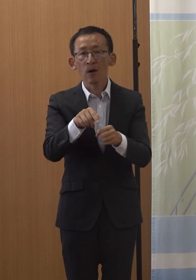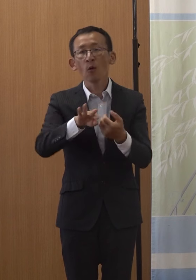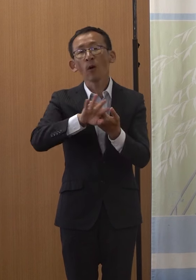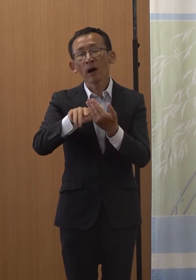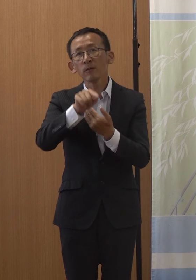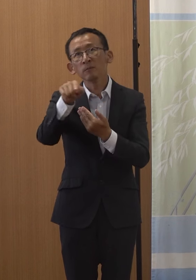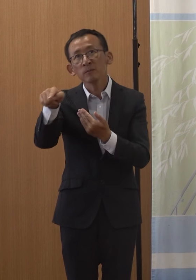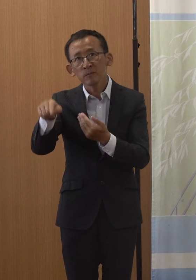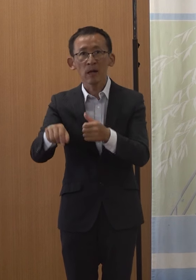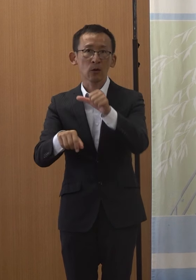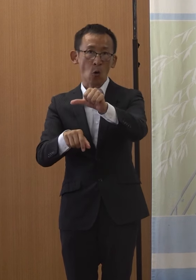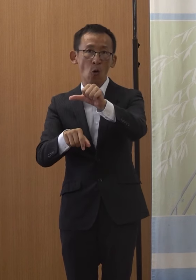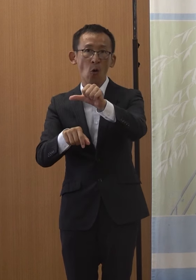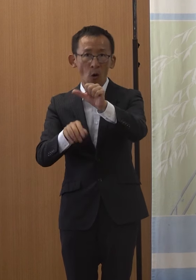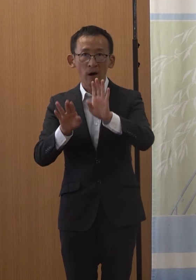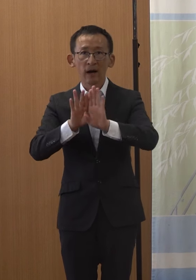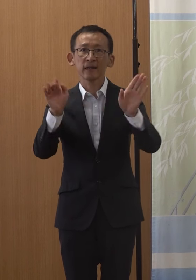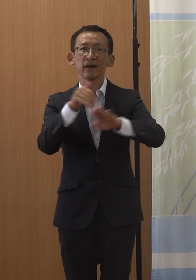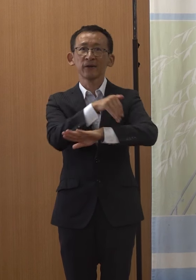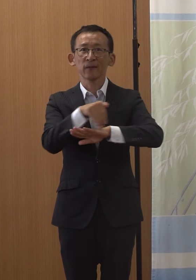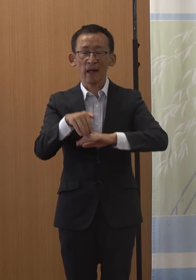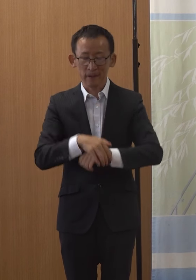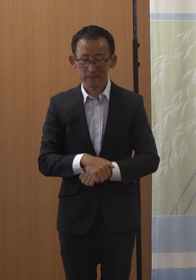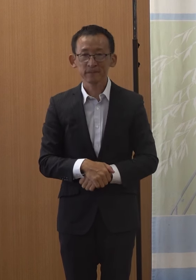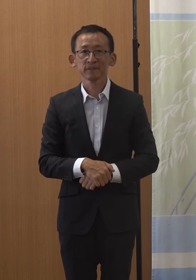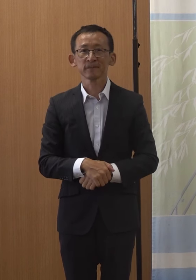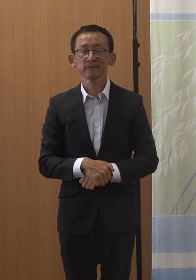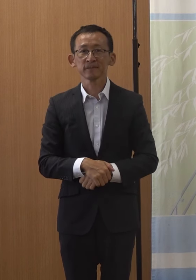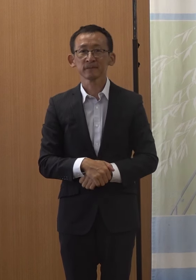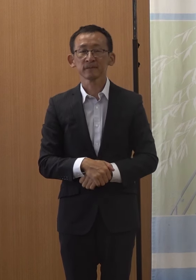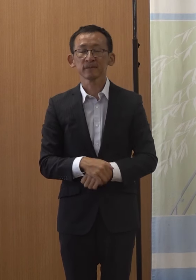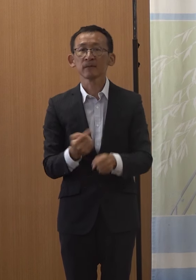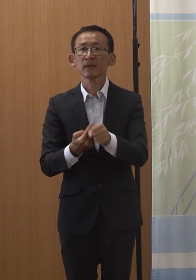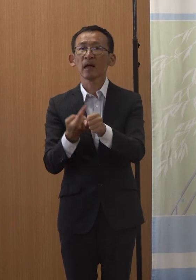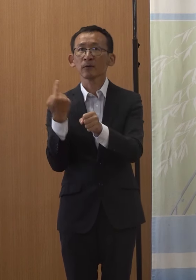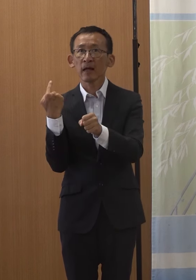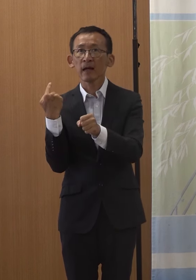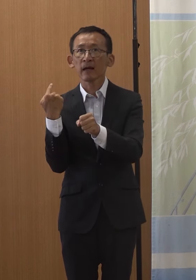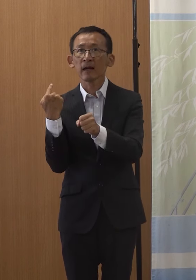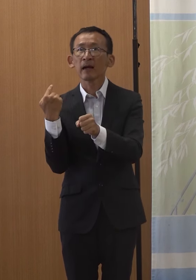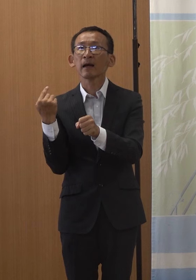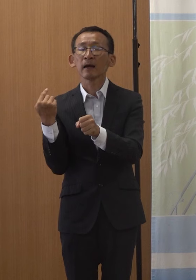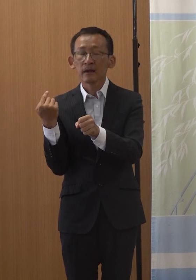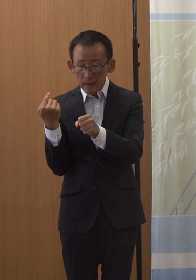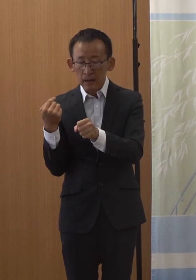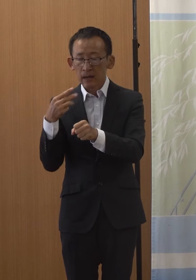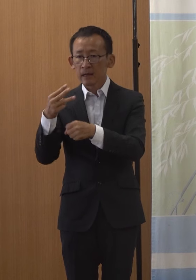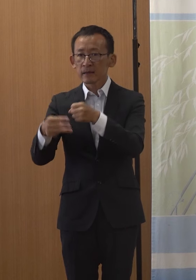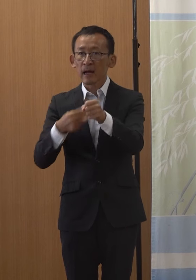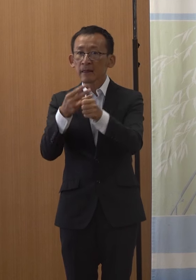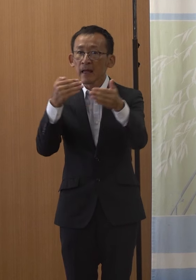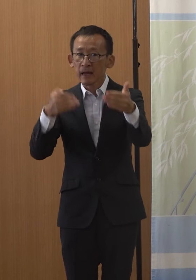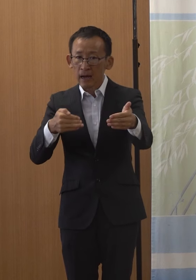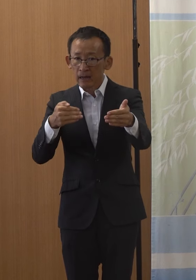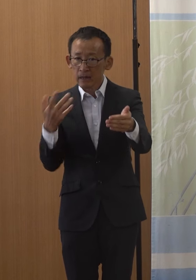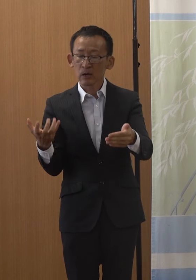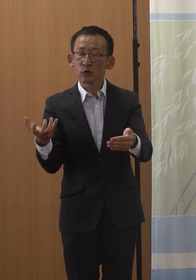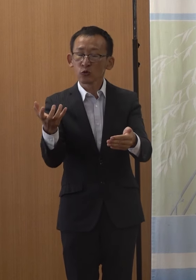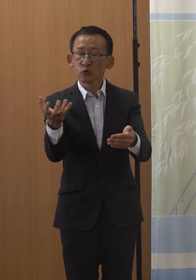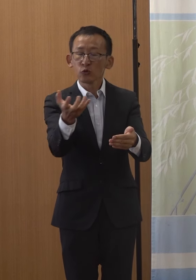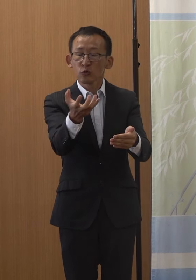します。昨年より、3年間で、市内を、一巡するとしておりまして